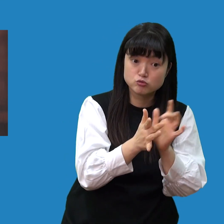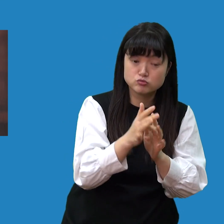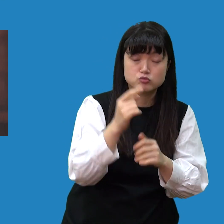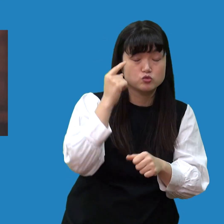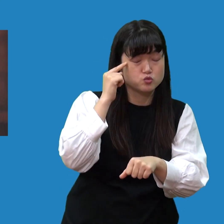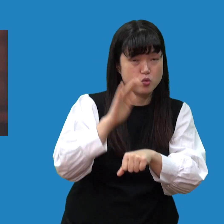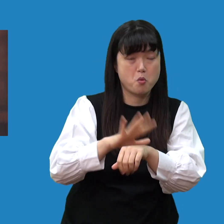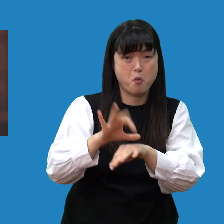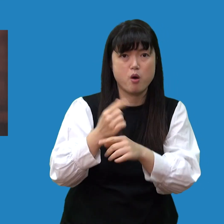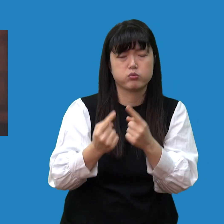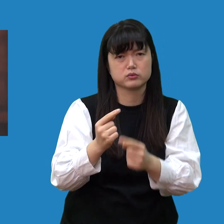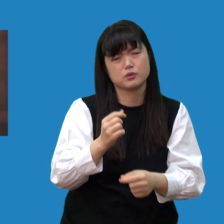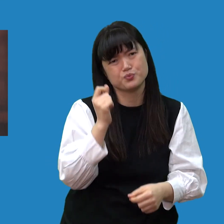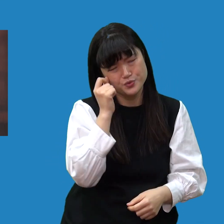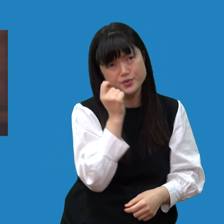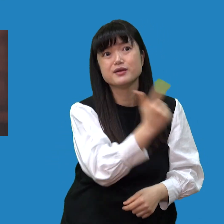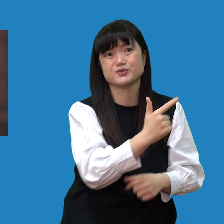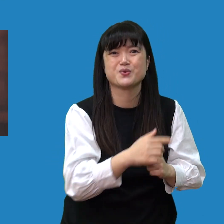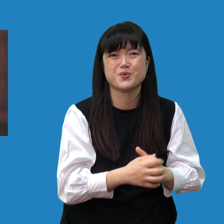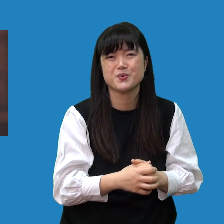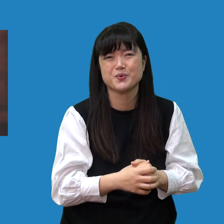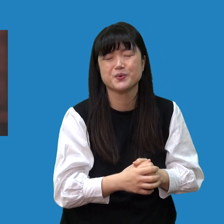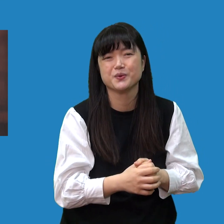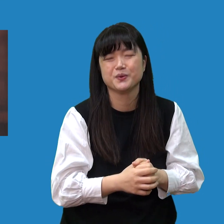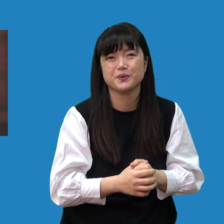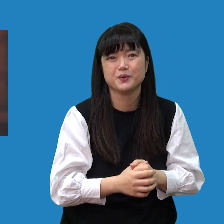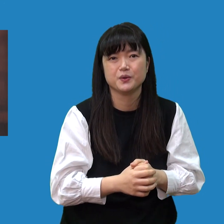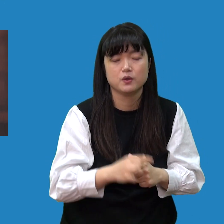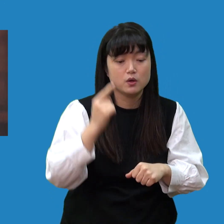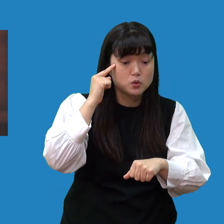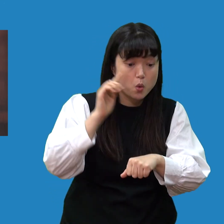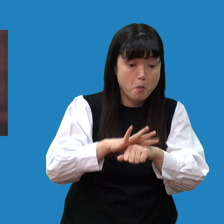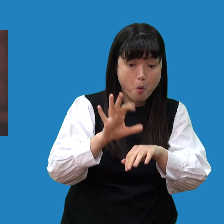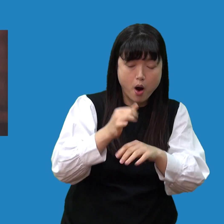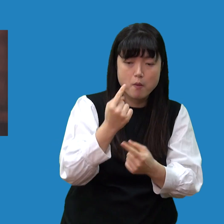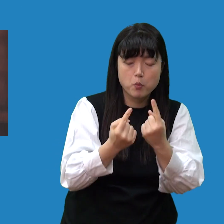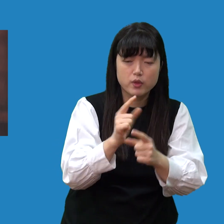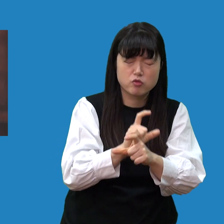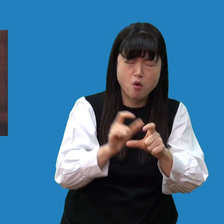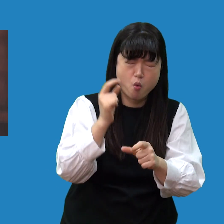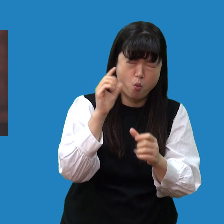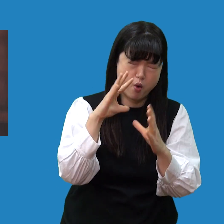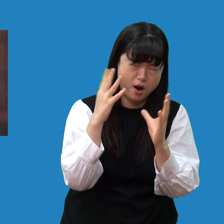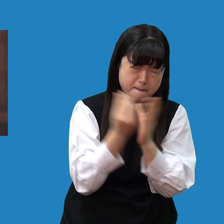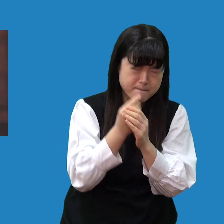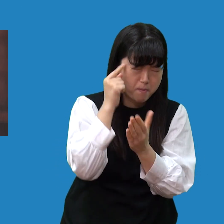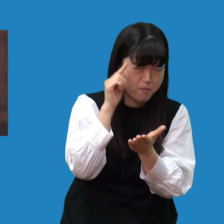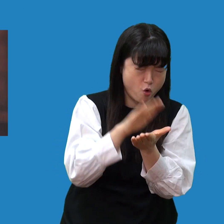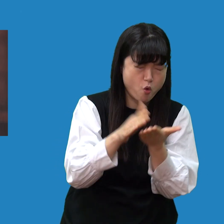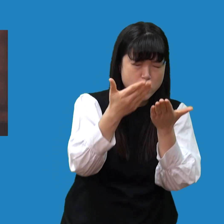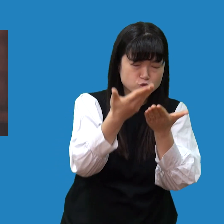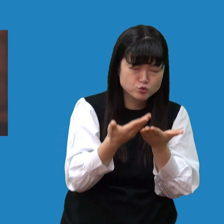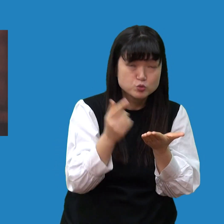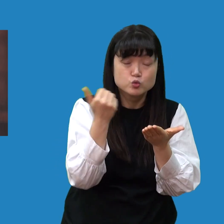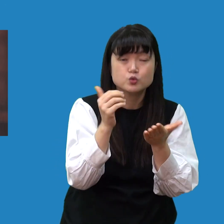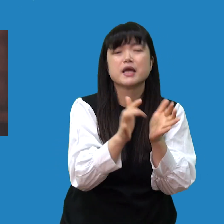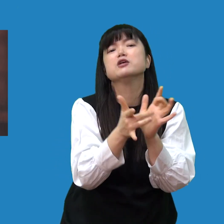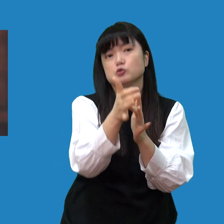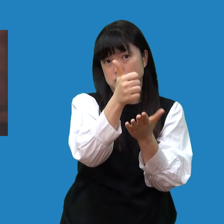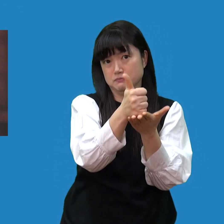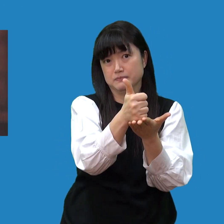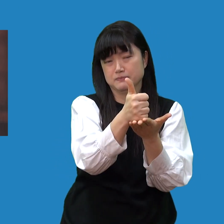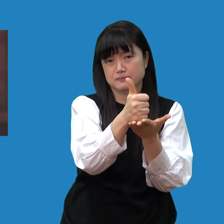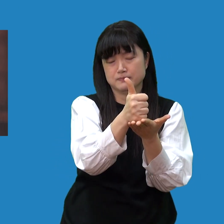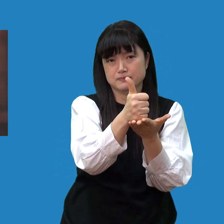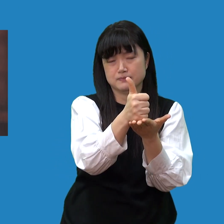더 비대하신 분. 그러니까 솔로몬보다 더 완벽한 평화를 우리에게 주실 수 있는 분. 아멘.